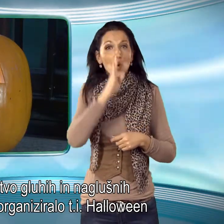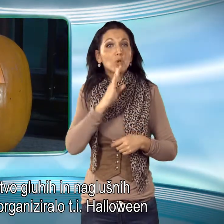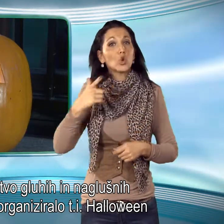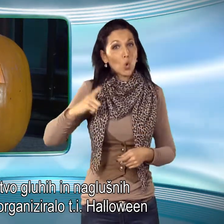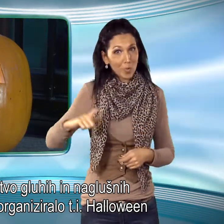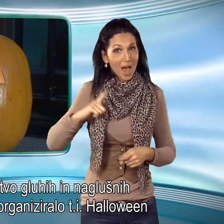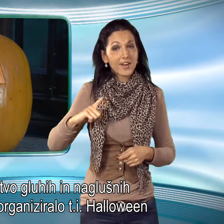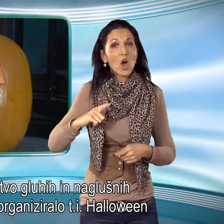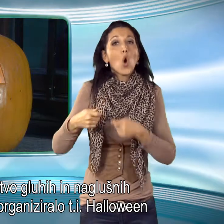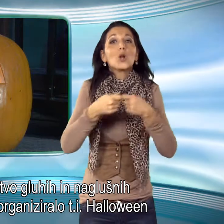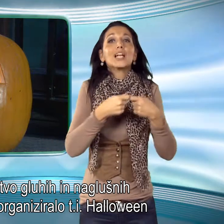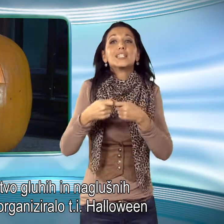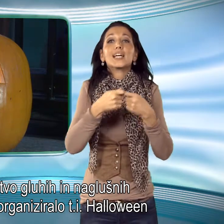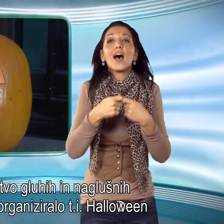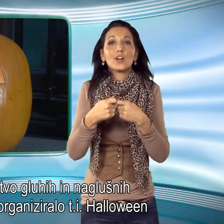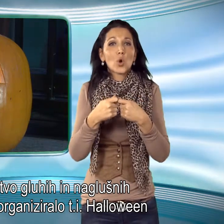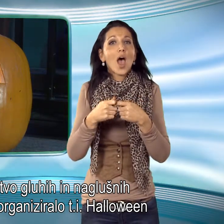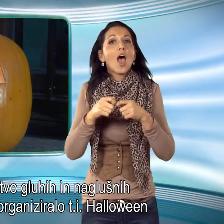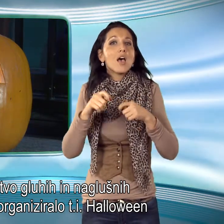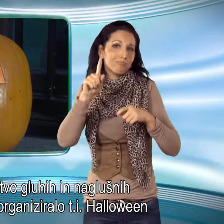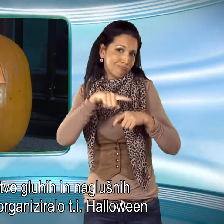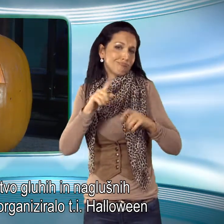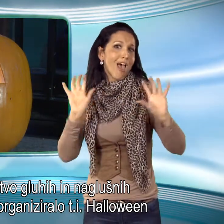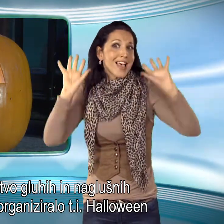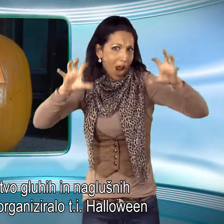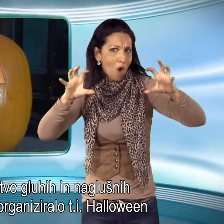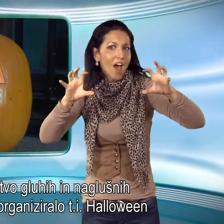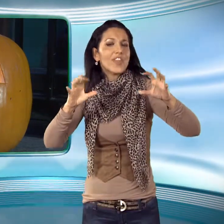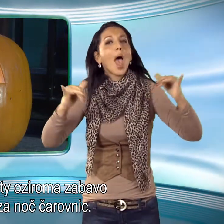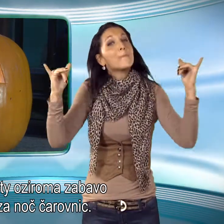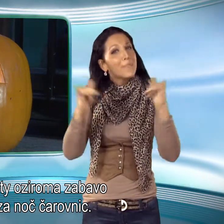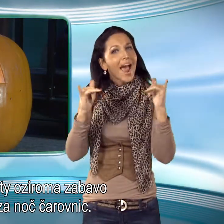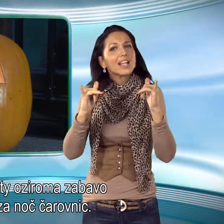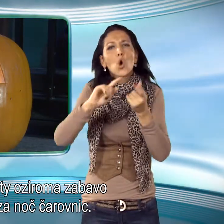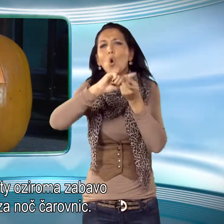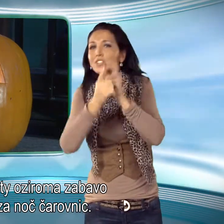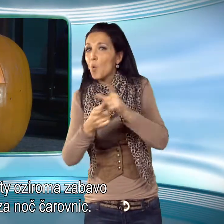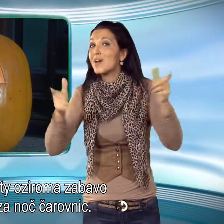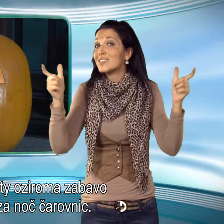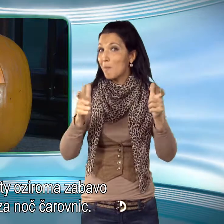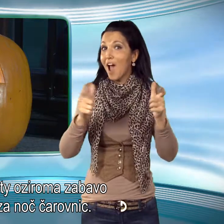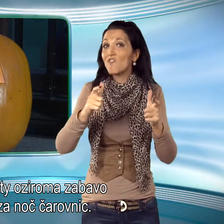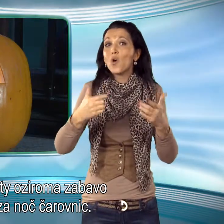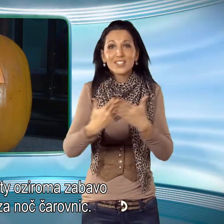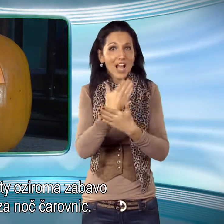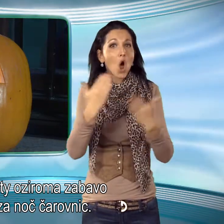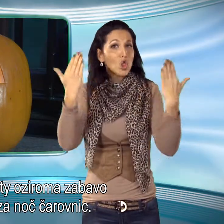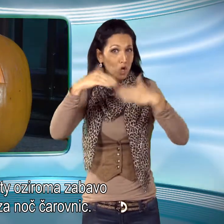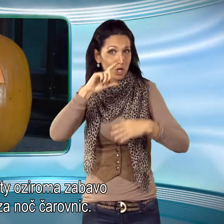organiziralo tako imenovano Halloween party oziroma zabavo za noč čarovnic.